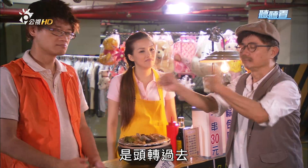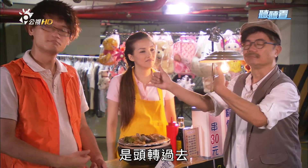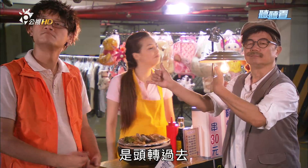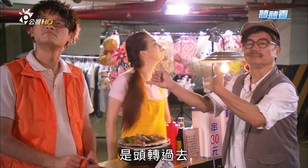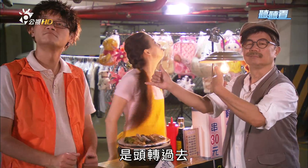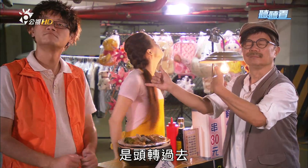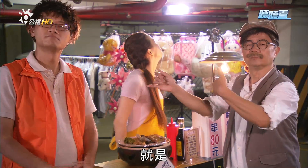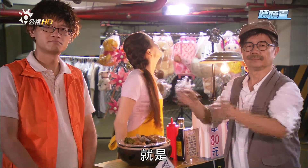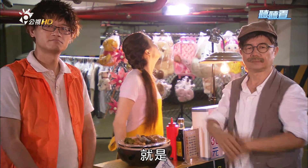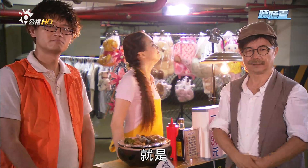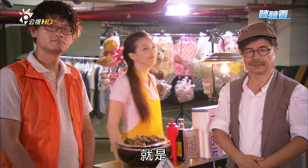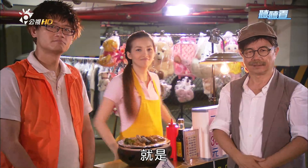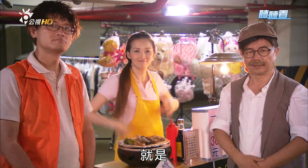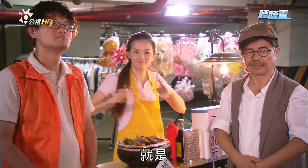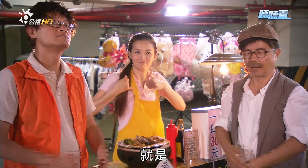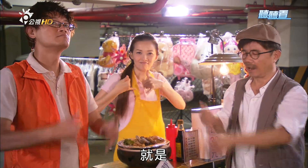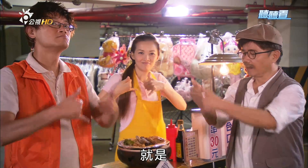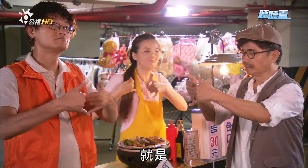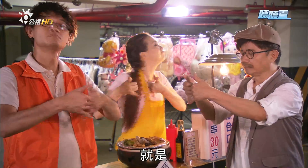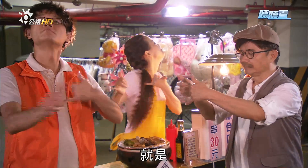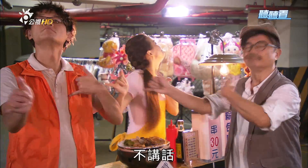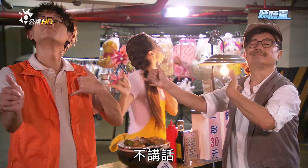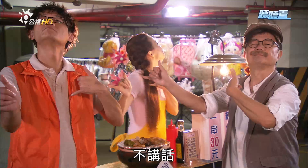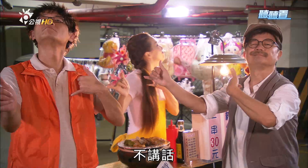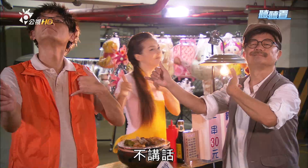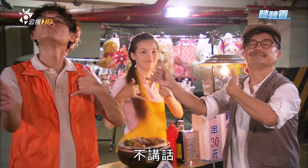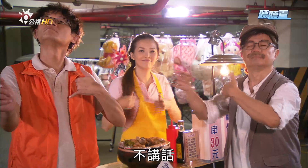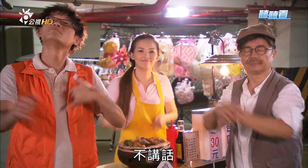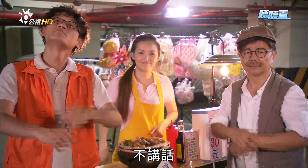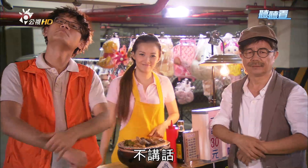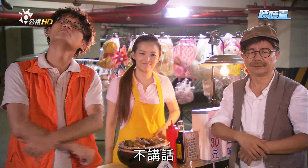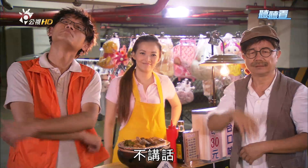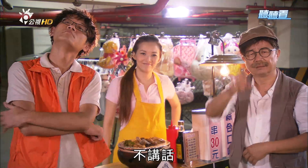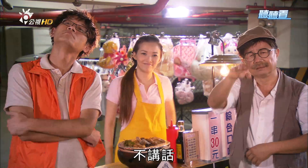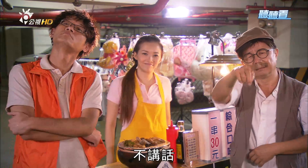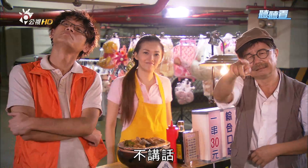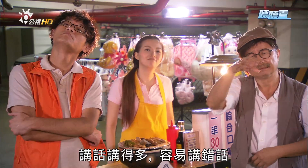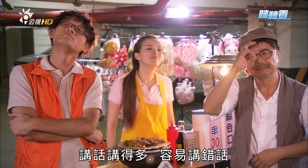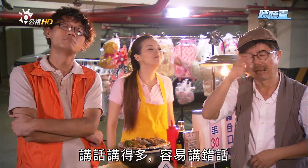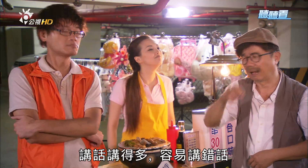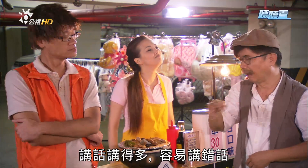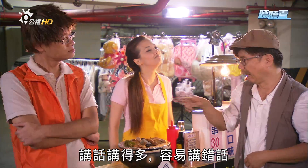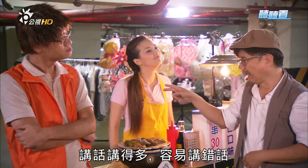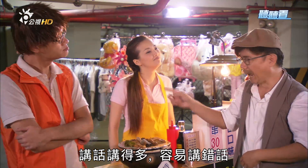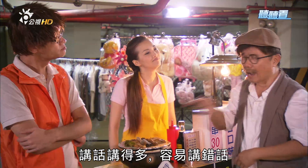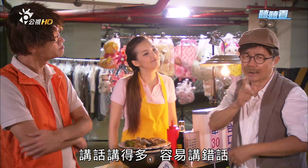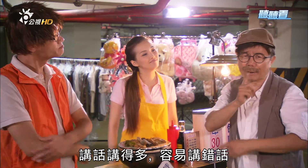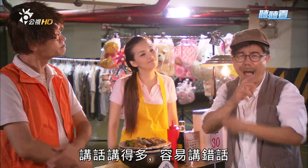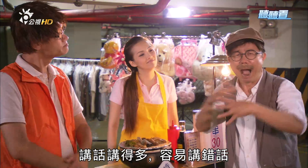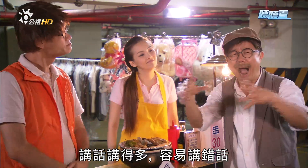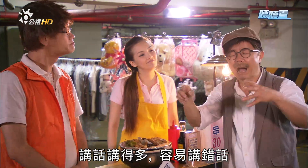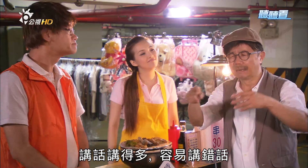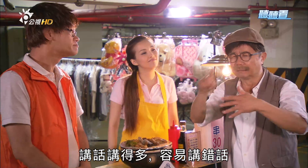去，就是 不讲话。 讲话讲得多啊，容易讲错